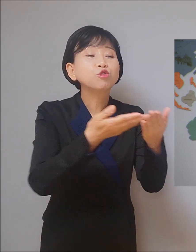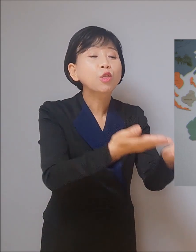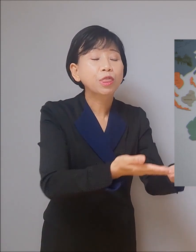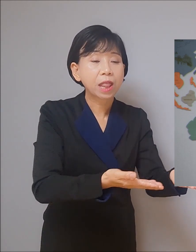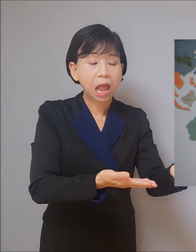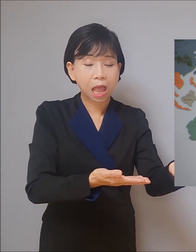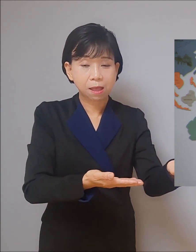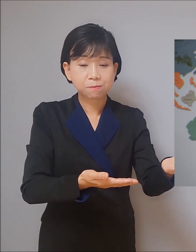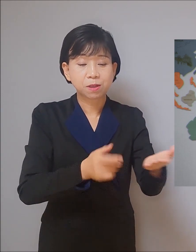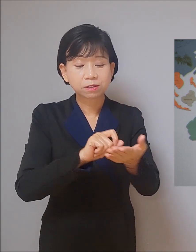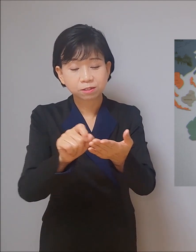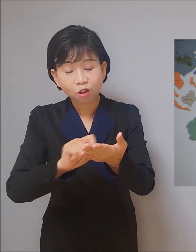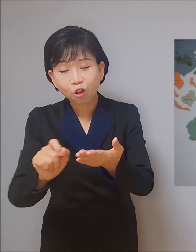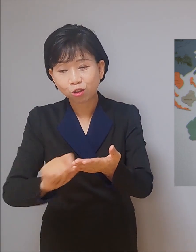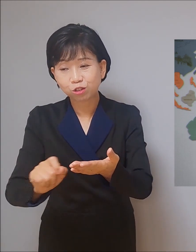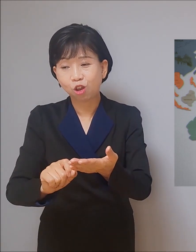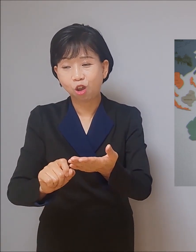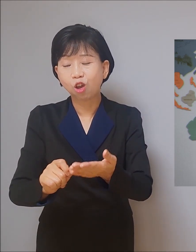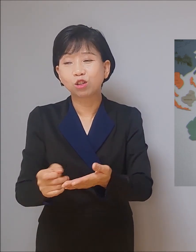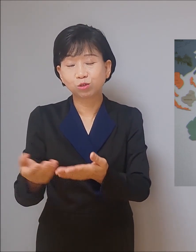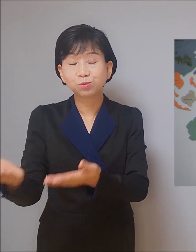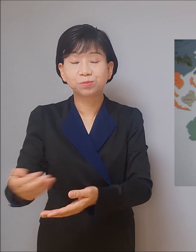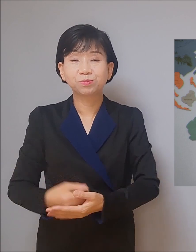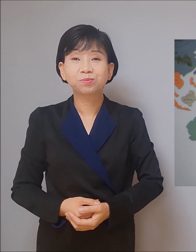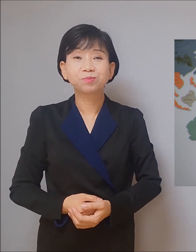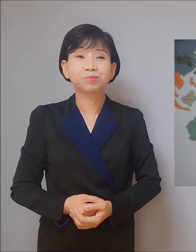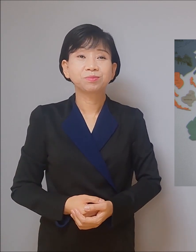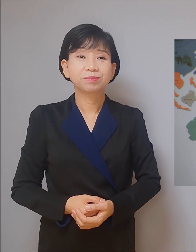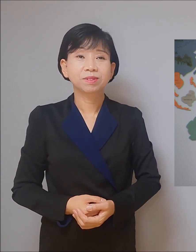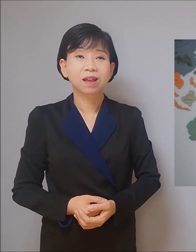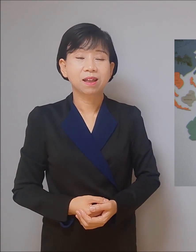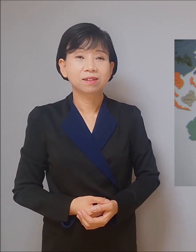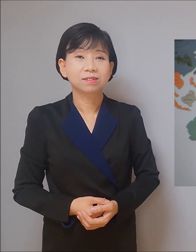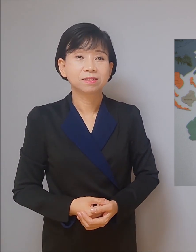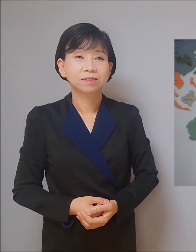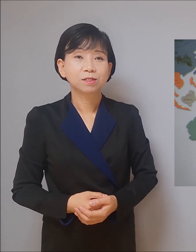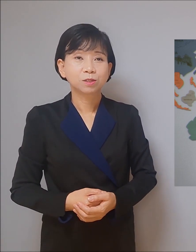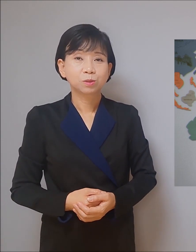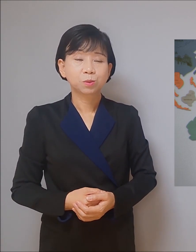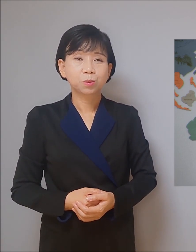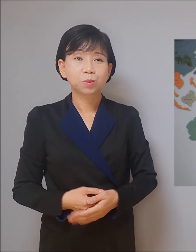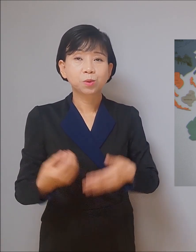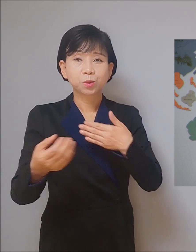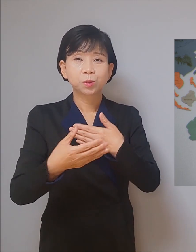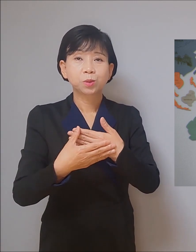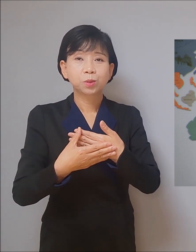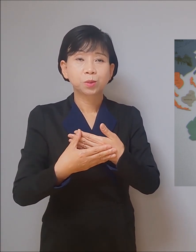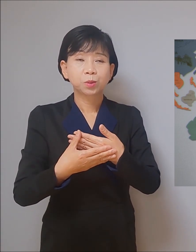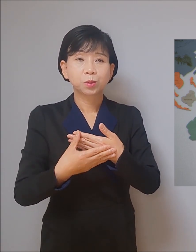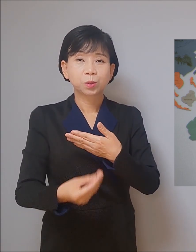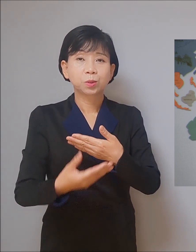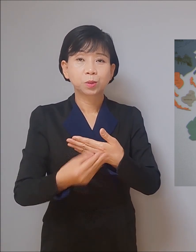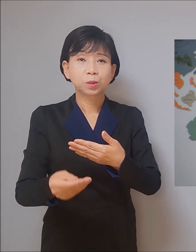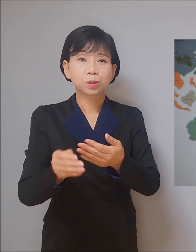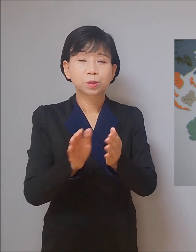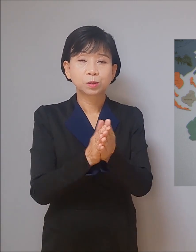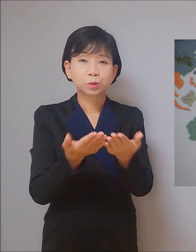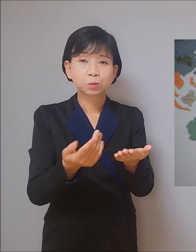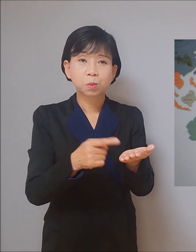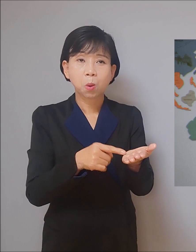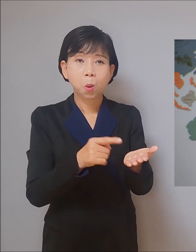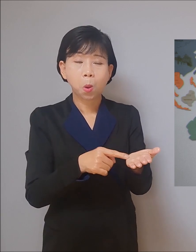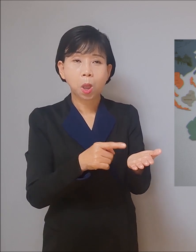또 여러분 제출해 주시면 좋겠습니다. 오늘 주보에 삽지되어져 있었던 종이가 하나 있었는데 한번 꺼내 보실까요?